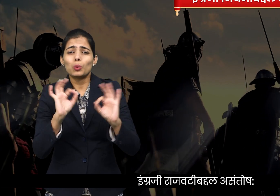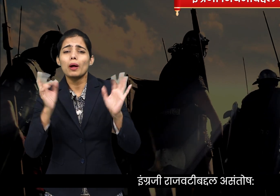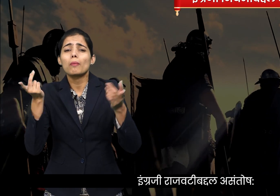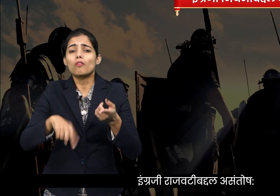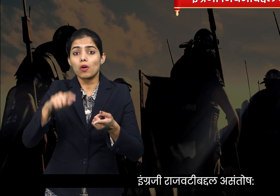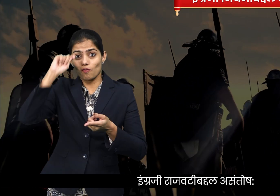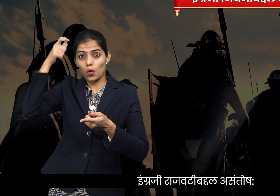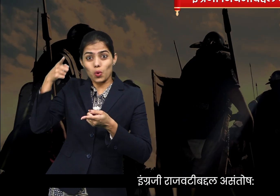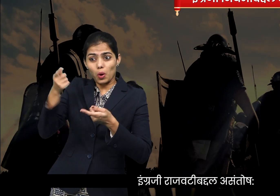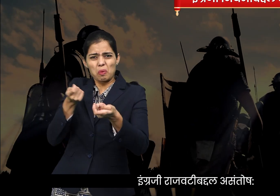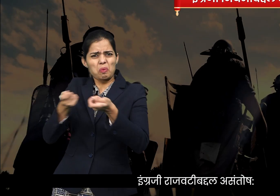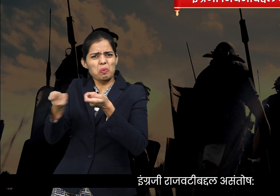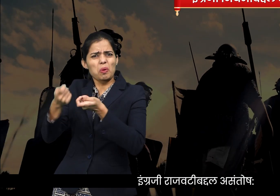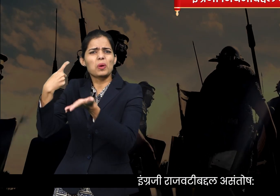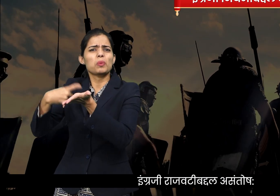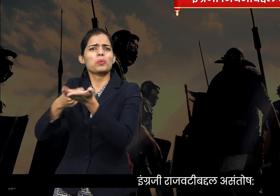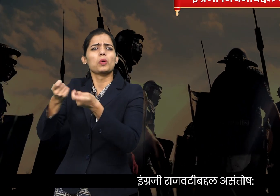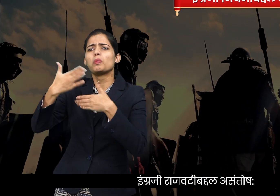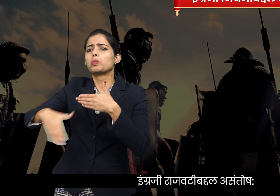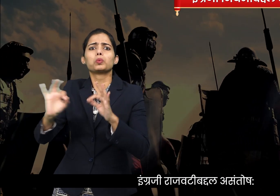इंग्रजी राजवटीबद्दल असंतोष.